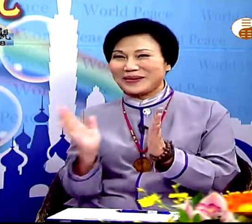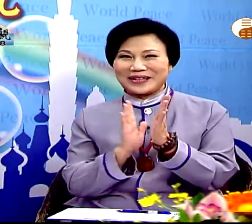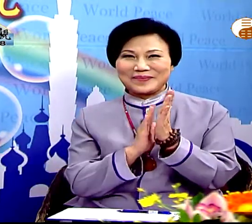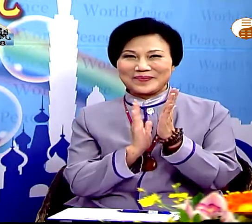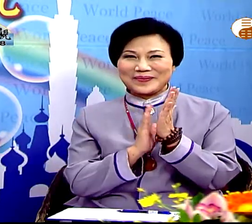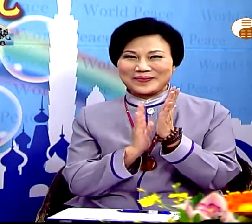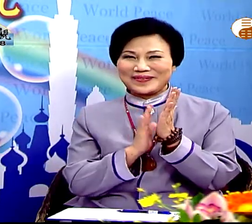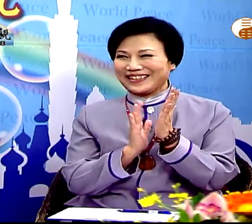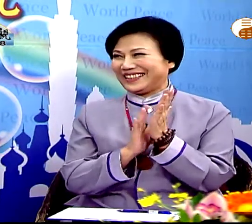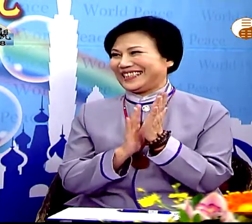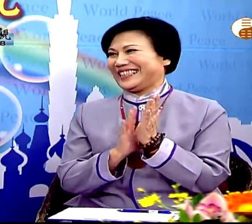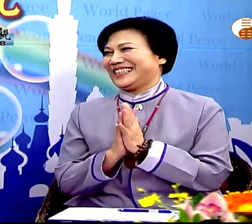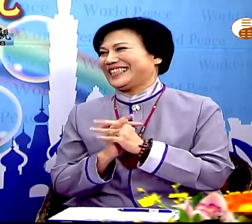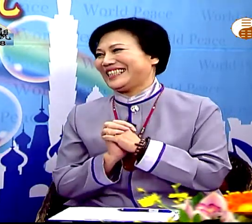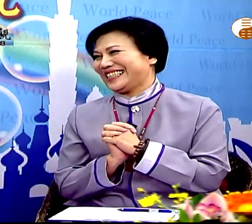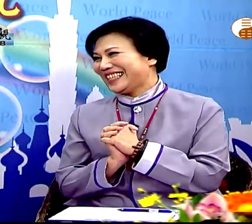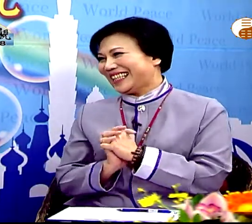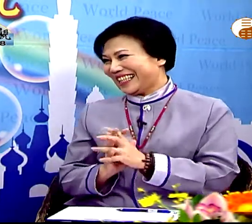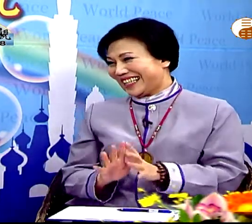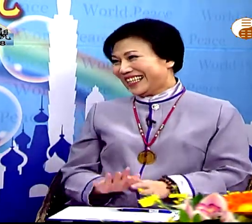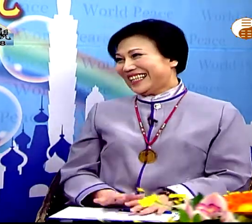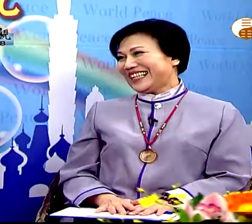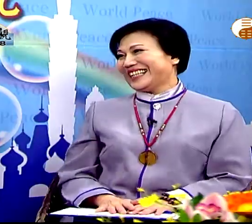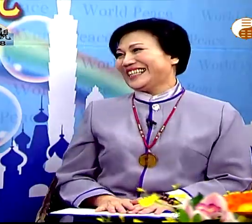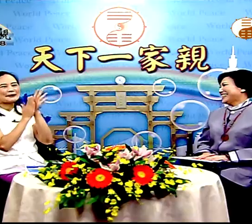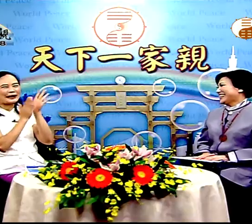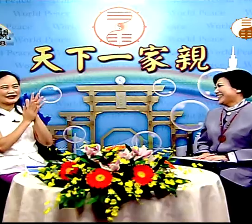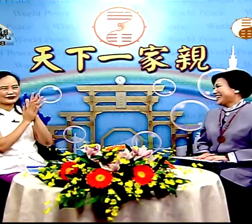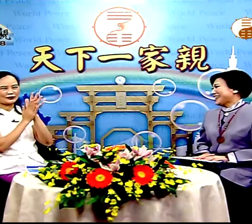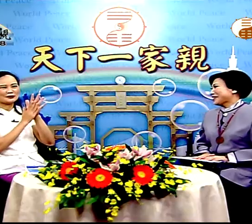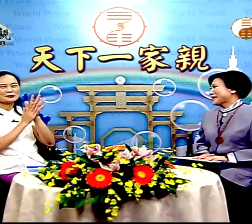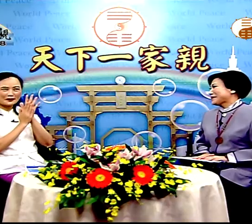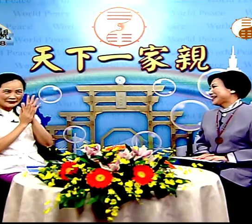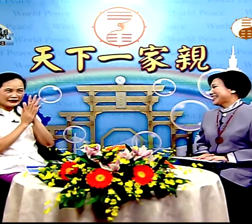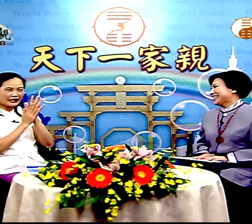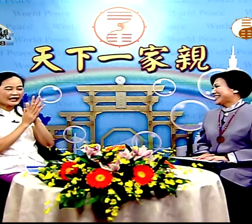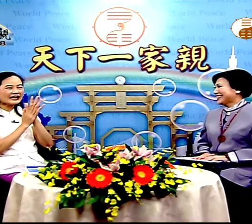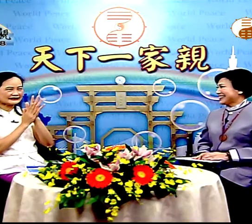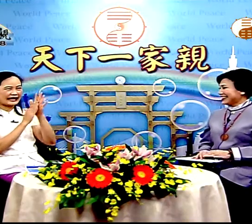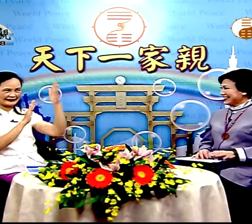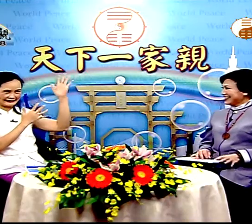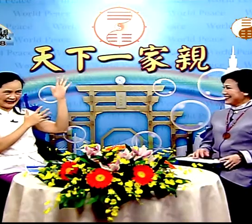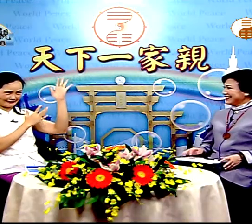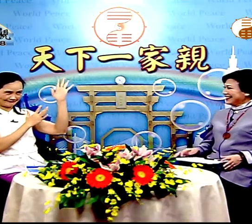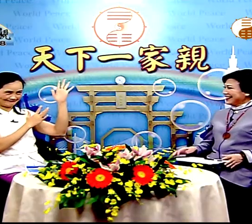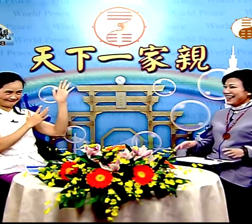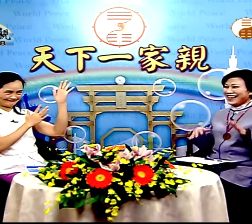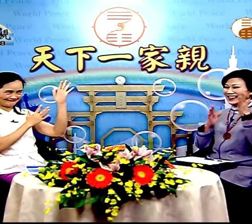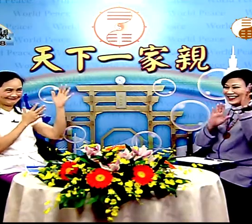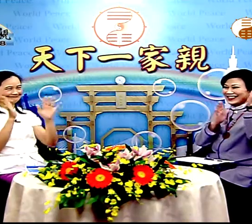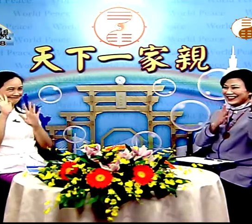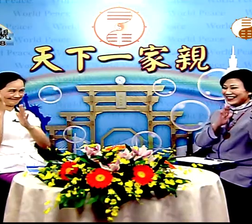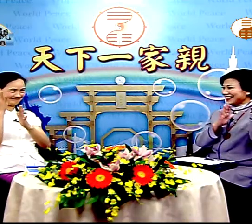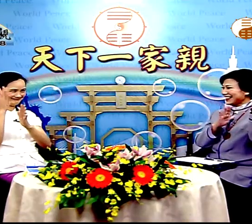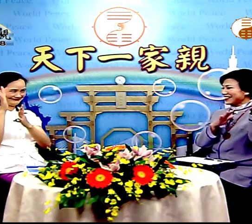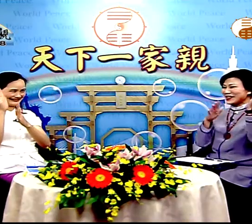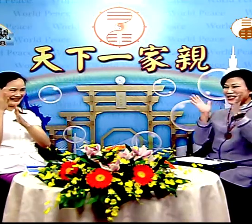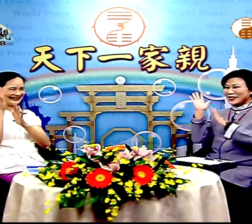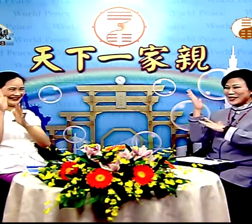吗？ 好，我们不是这样拍手，我们的喝彩是这样。 哦，是是是，